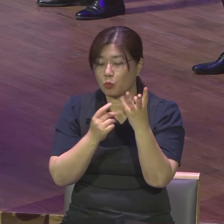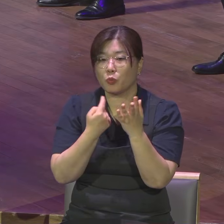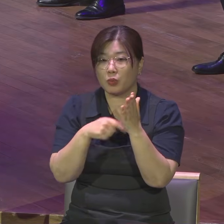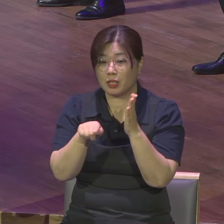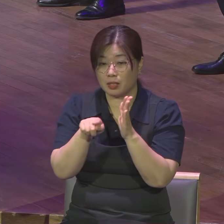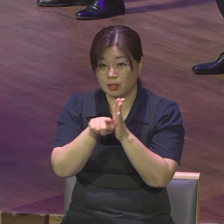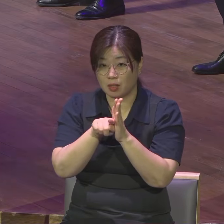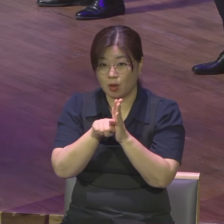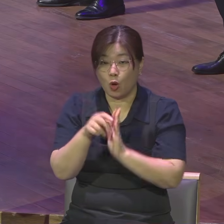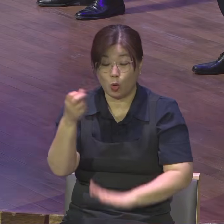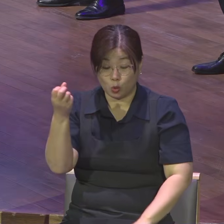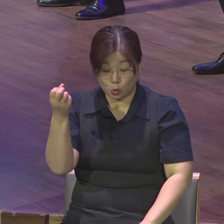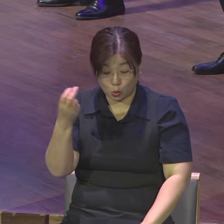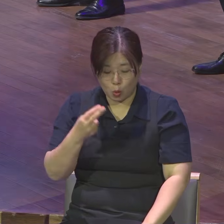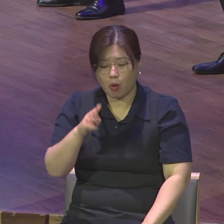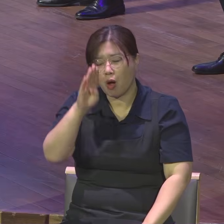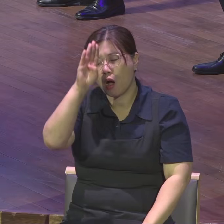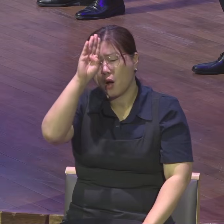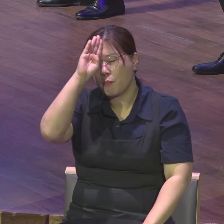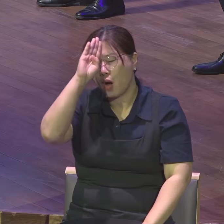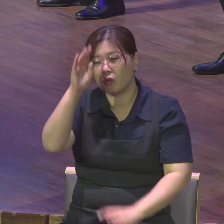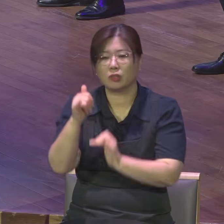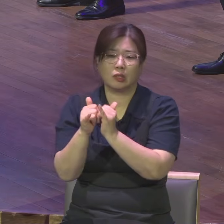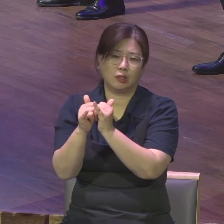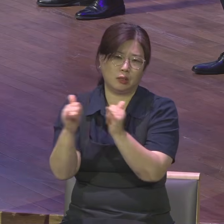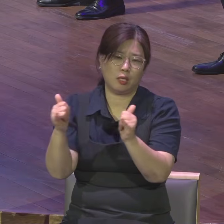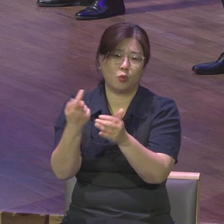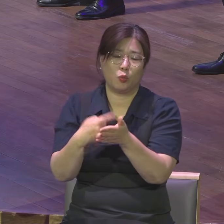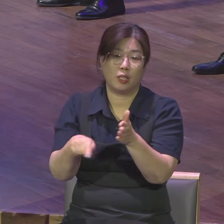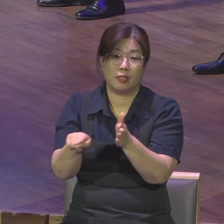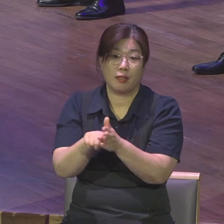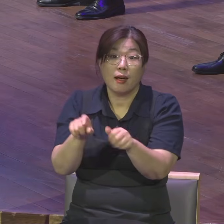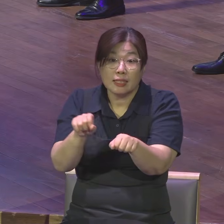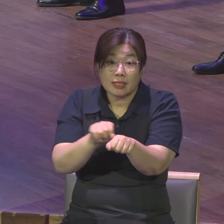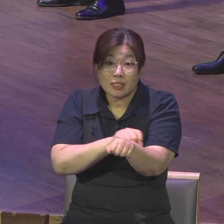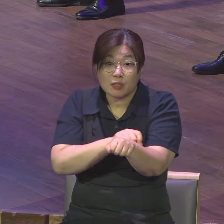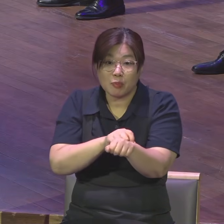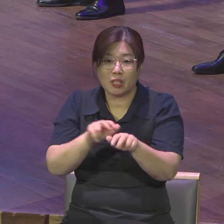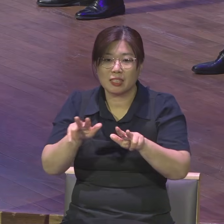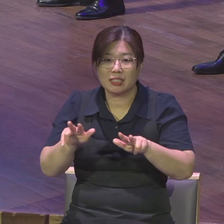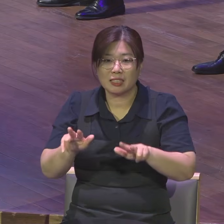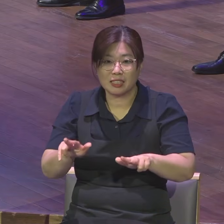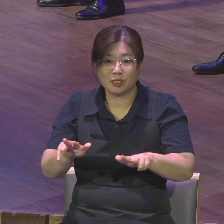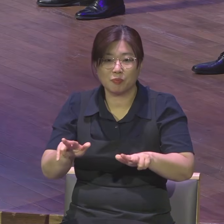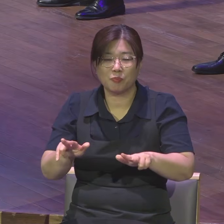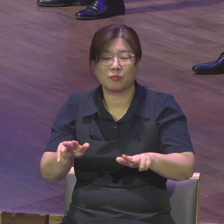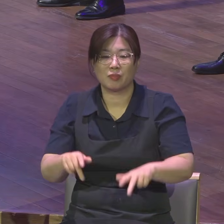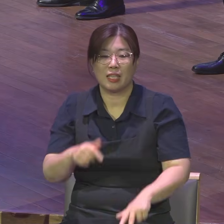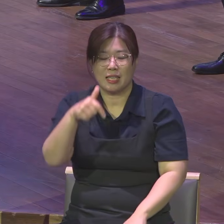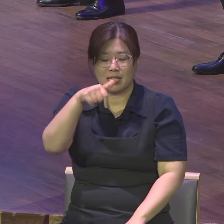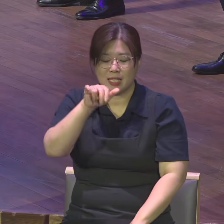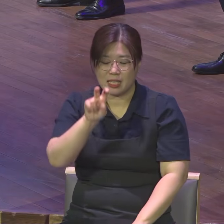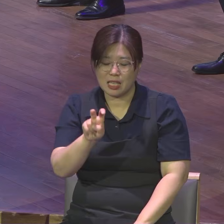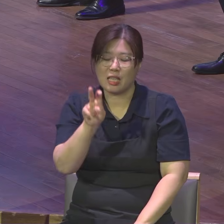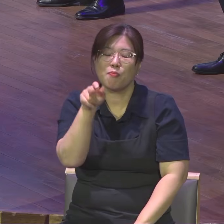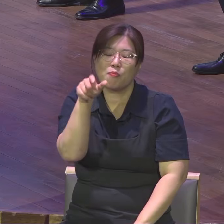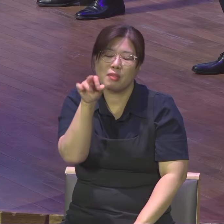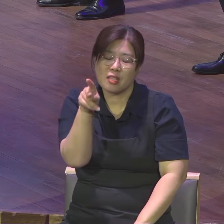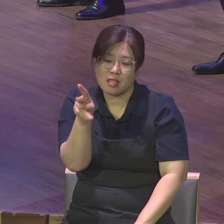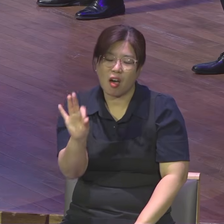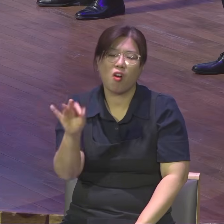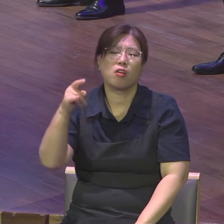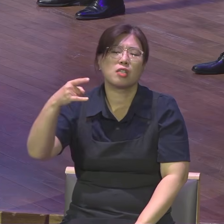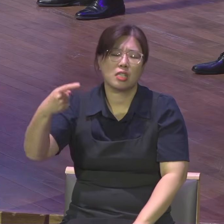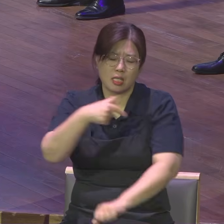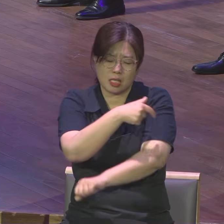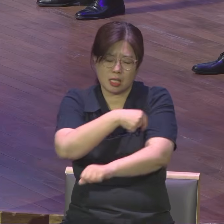기도하겠습니다. 특별히 김기영 집사님과 우리 신혜임 집사님에게 이 시간 치유의 광선을 비추어 주시옵소서. 하나님 나라가 영혼과